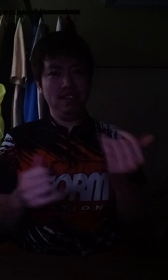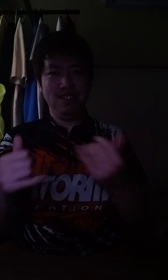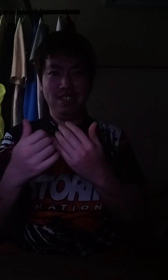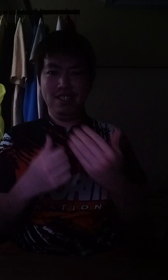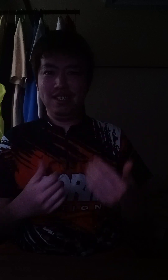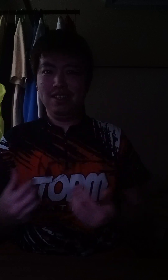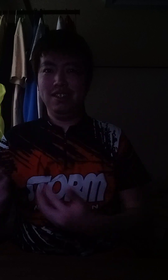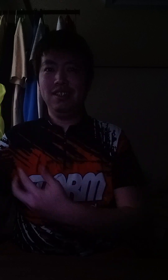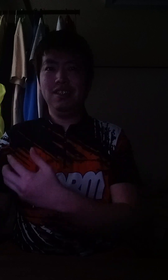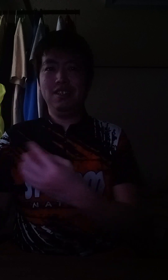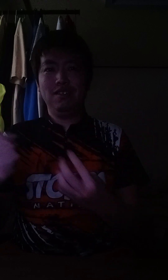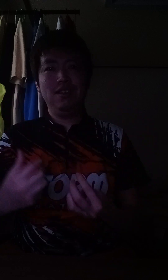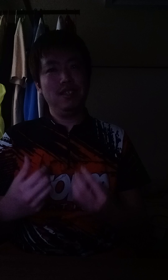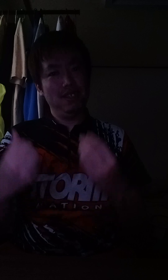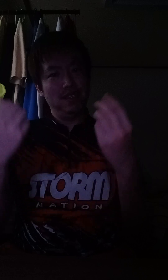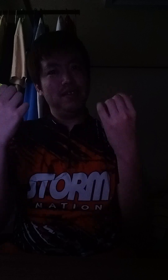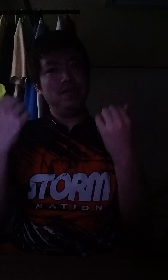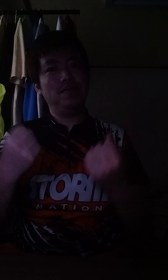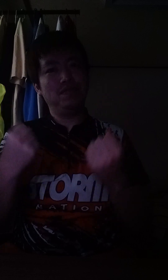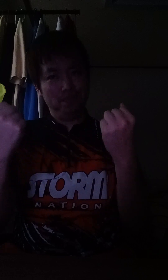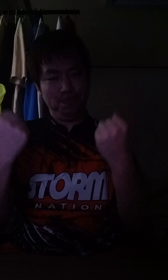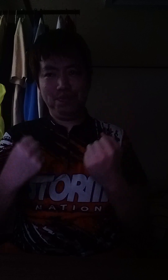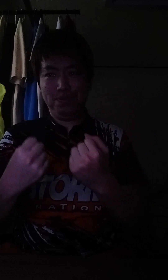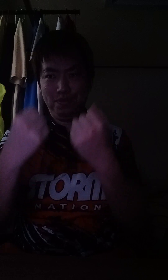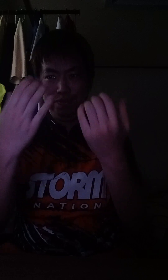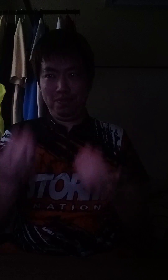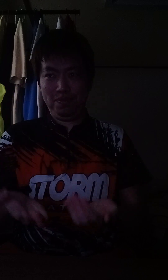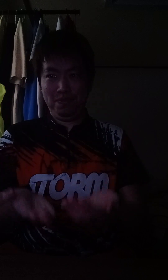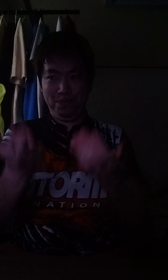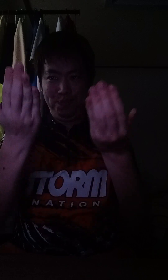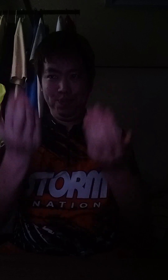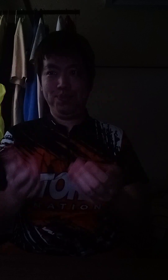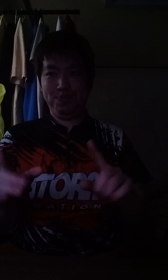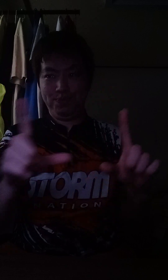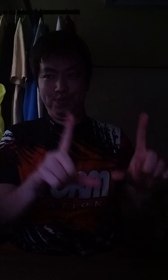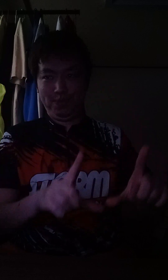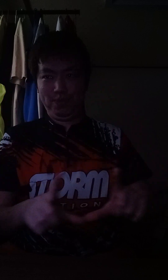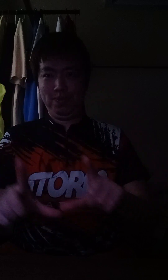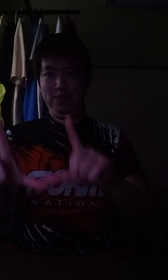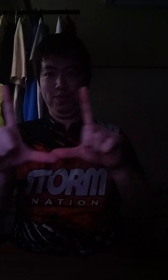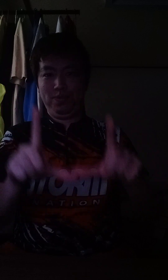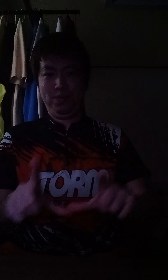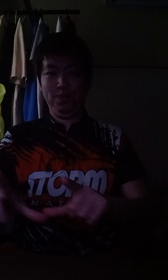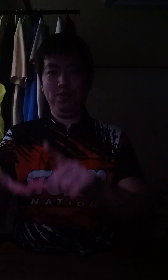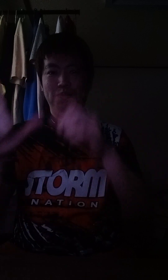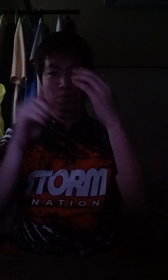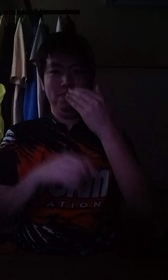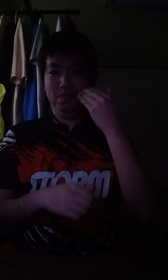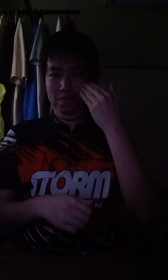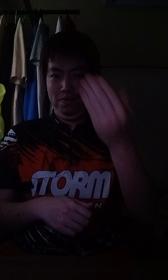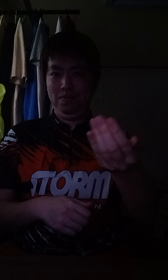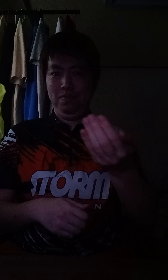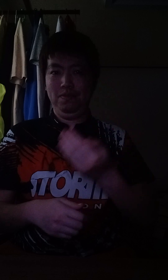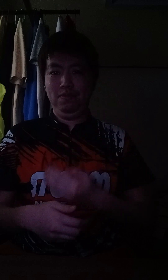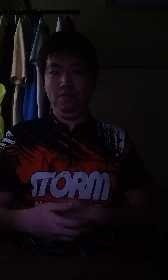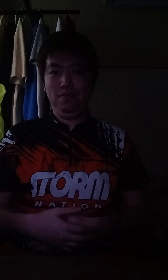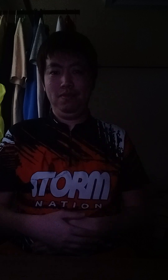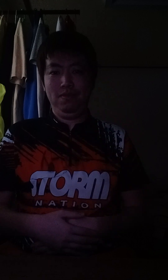또 저희도 기대감을 갖고 희망을 갖고 하루하루 살아갑니다. 네.